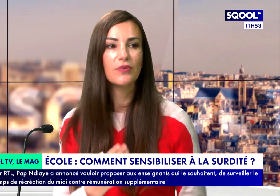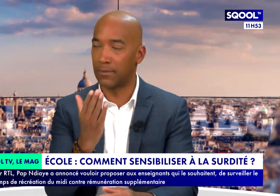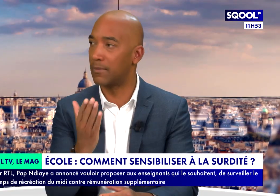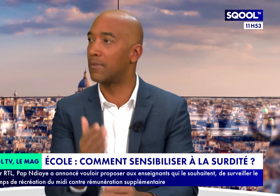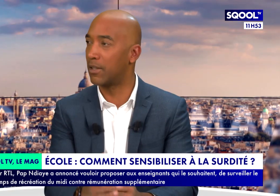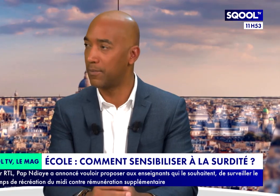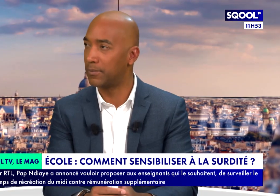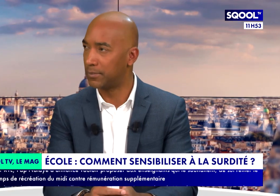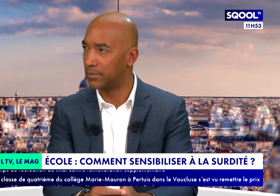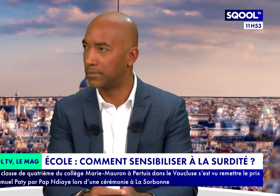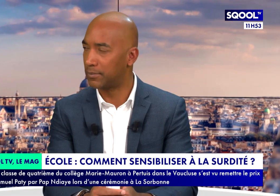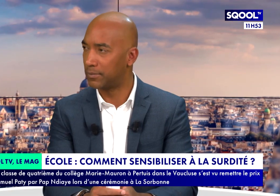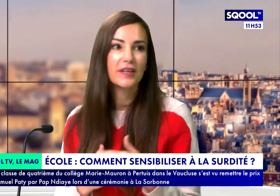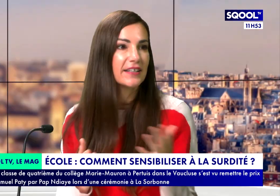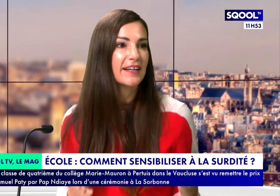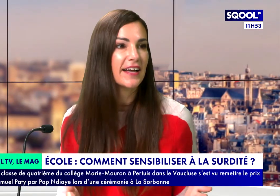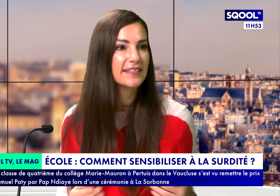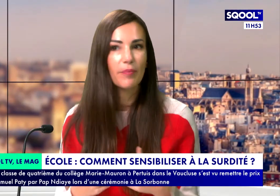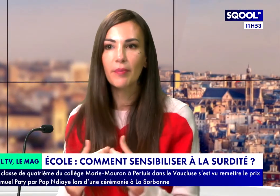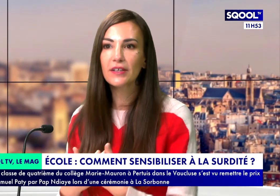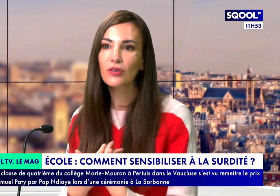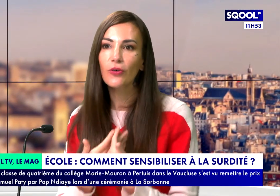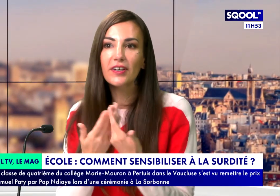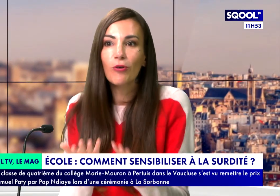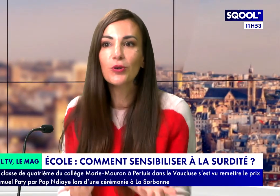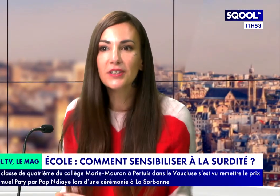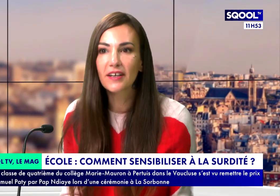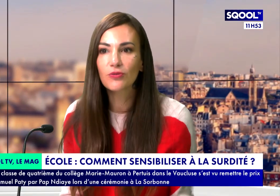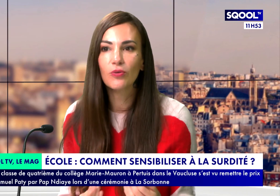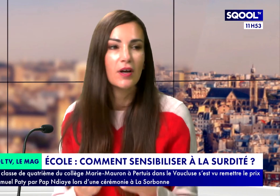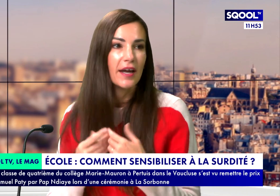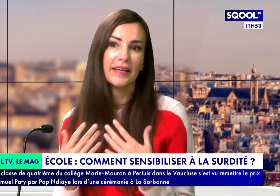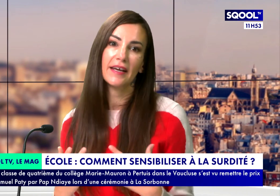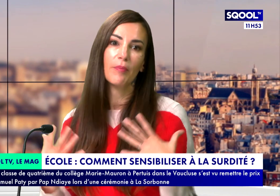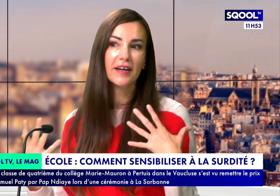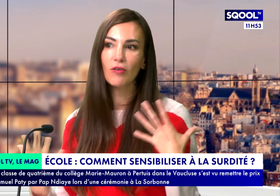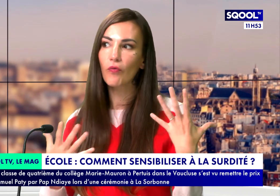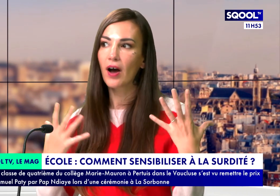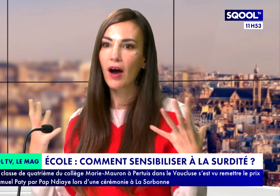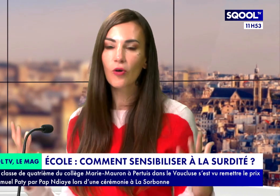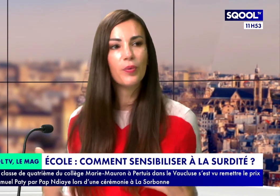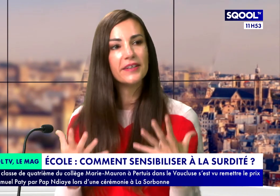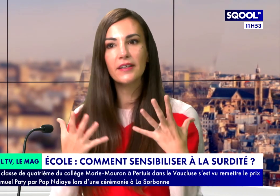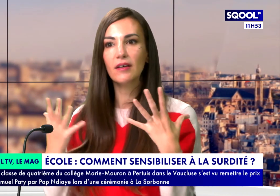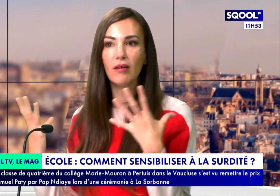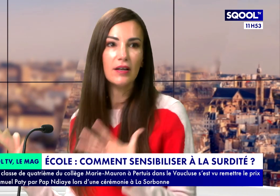ceci. Ça permet de briser la glace, permet d'entrer en communication et après, on va accompagner les